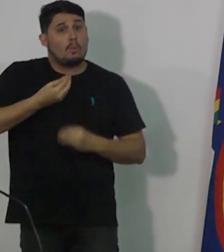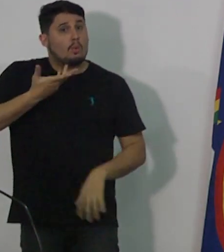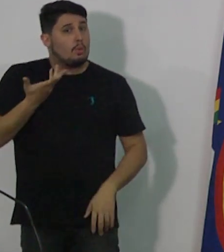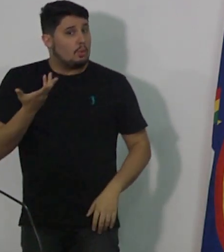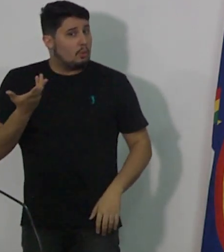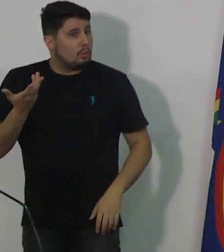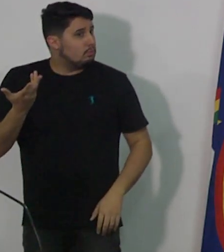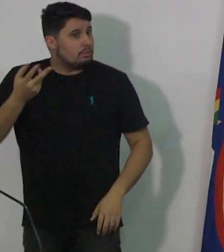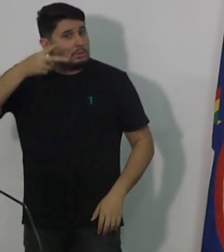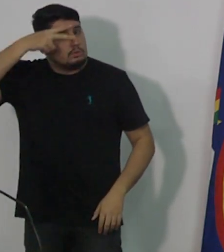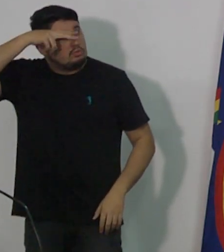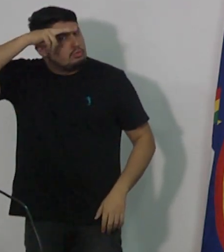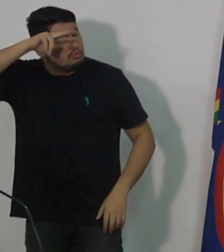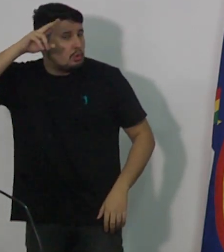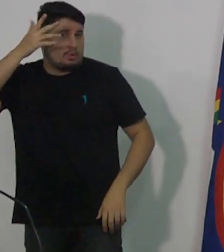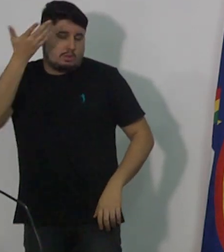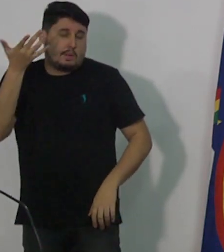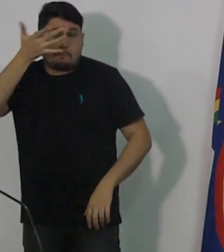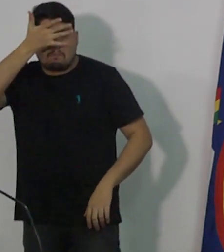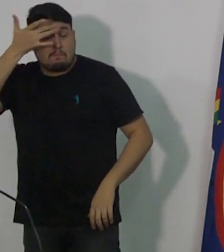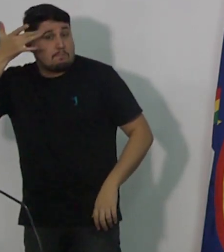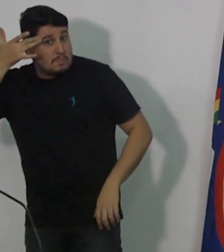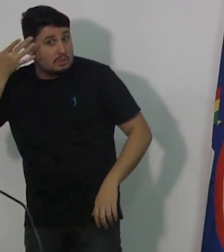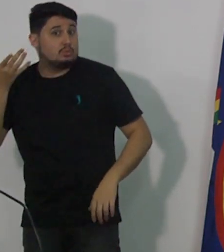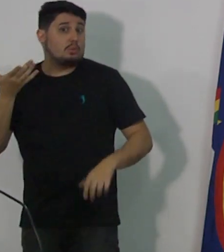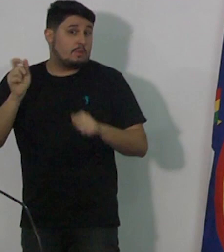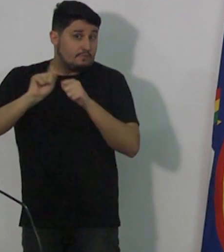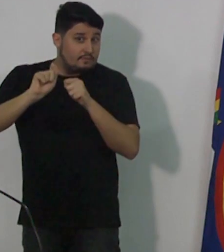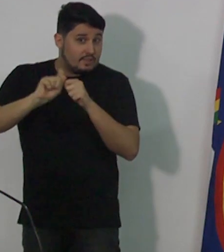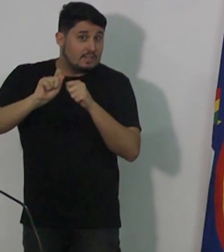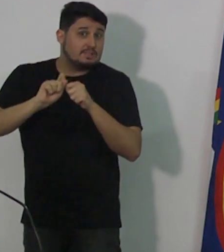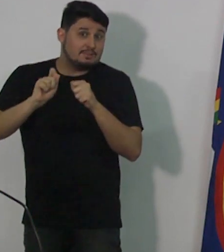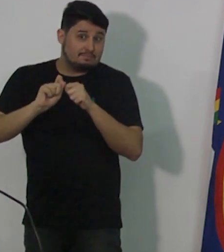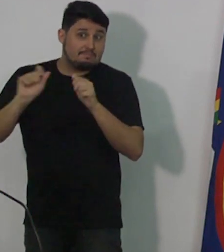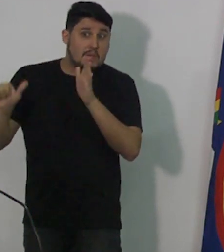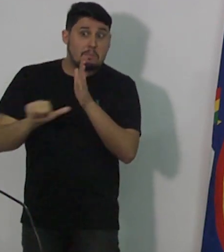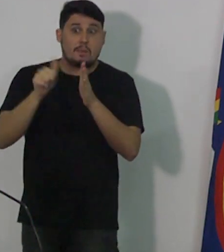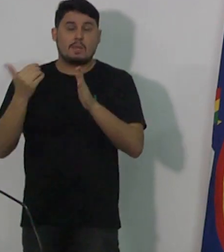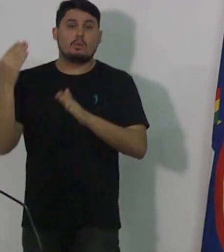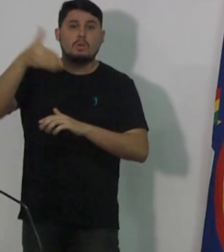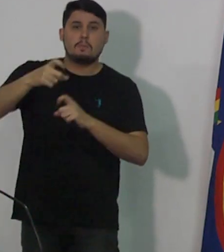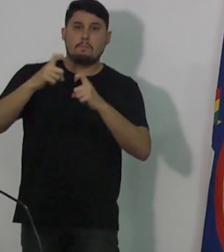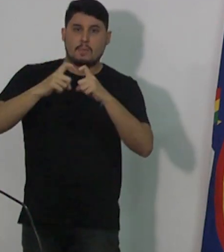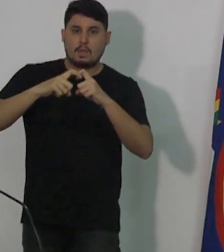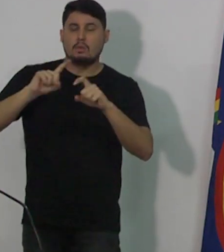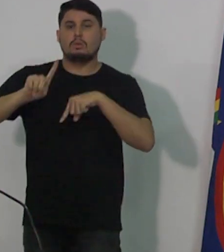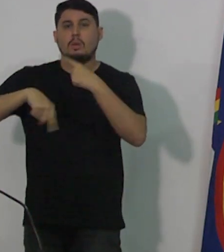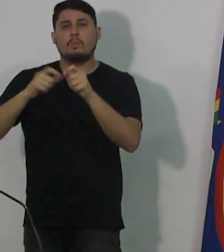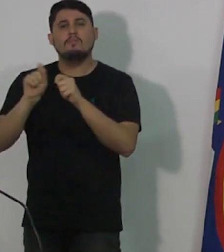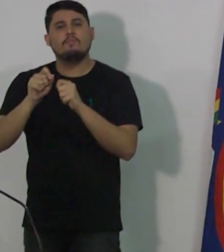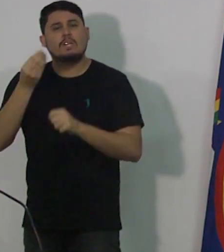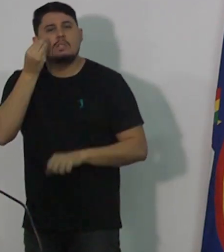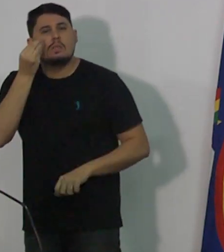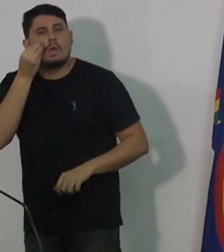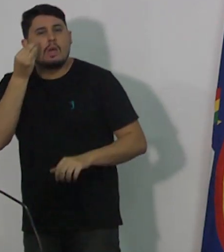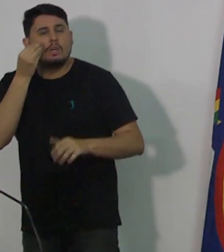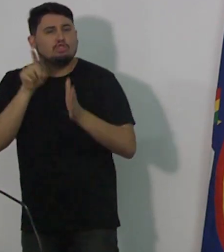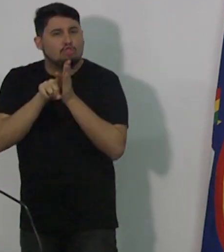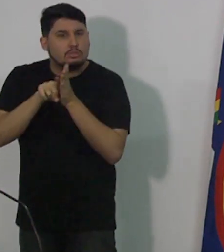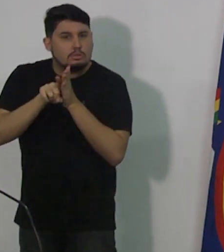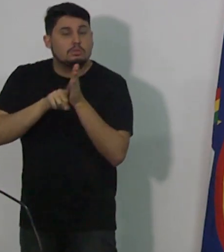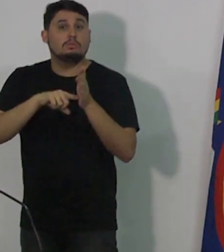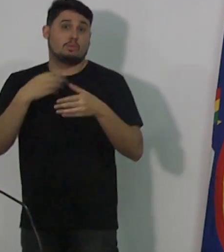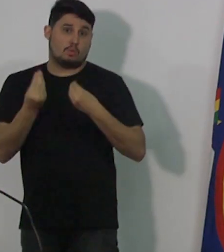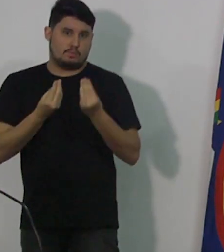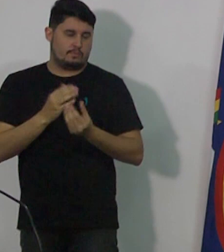e quando ele fez o teste e quando saiu o resultado? Tá, esse paciente é uma pessoa que veio